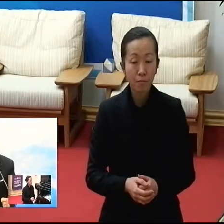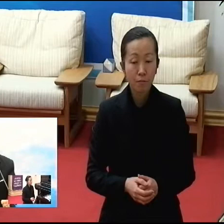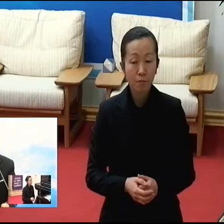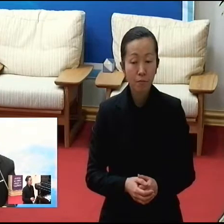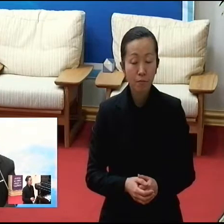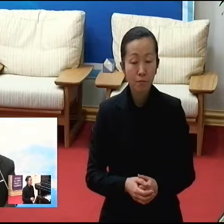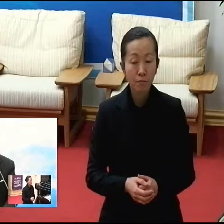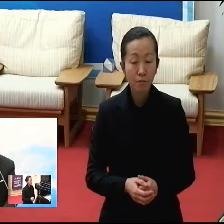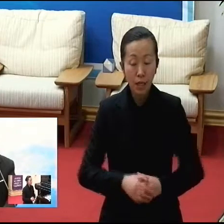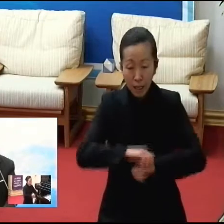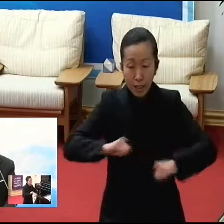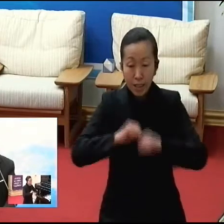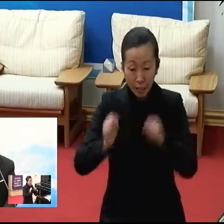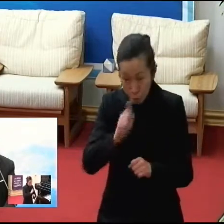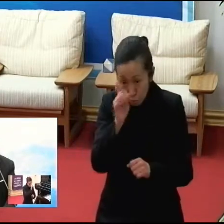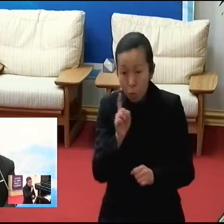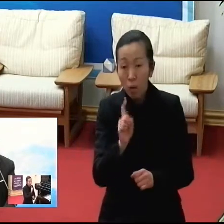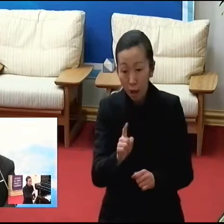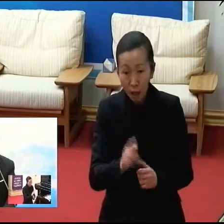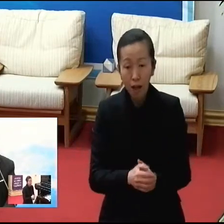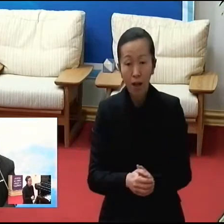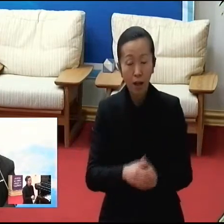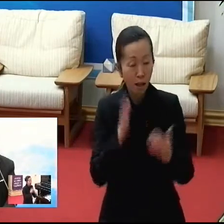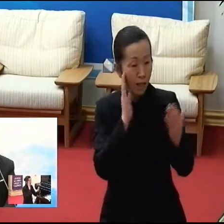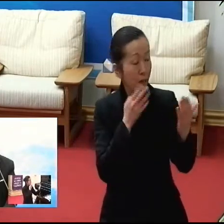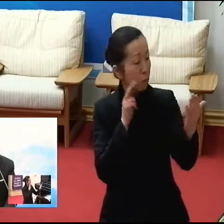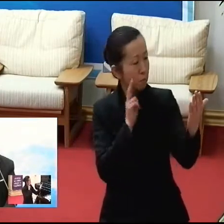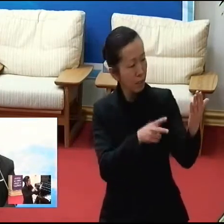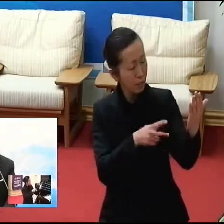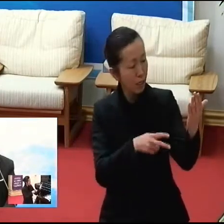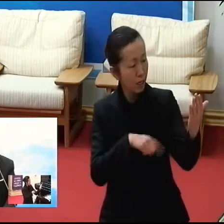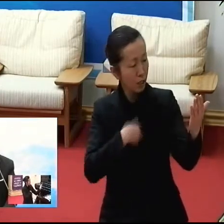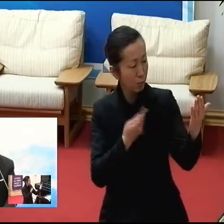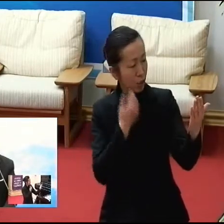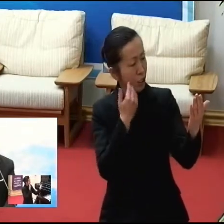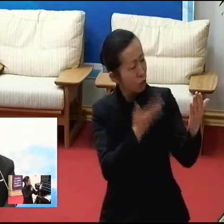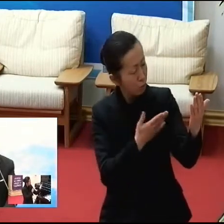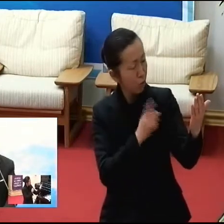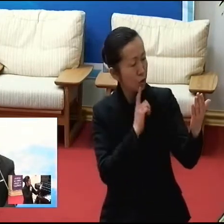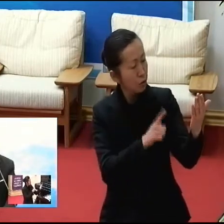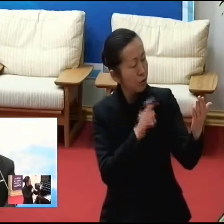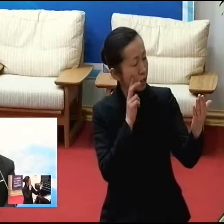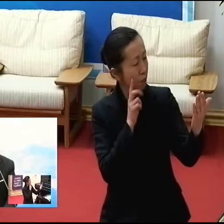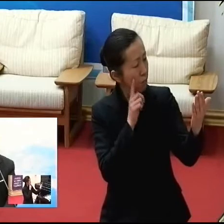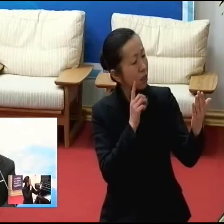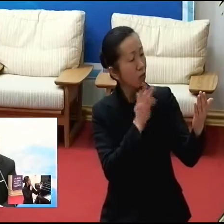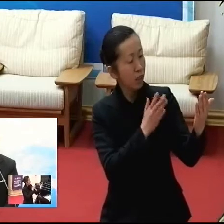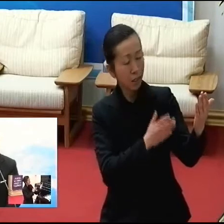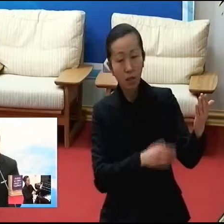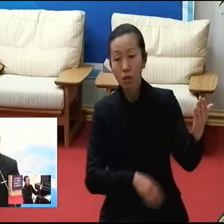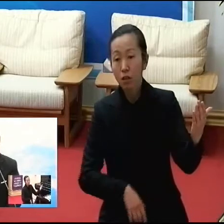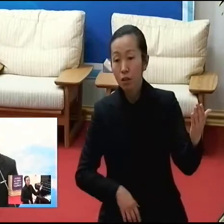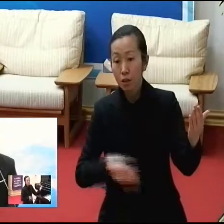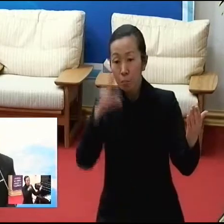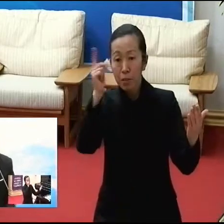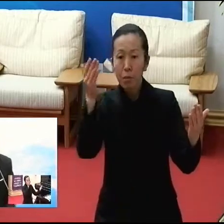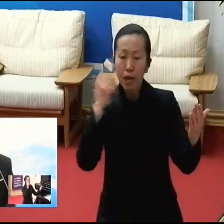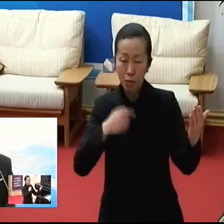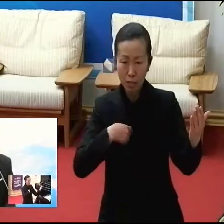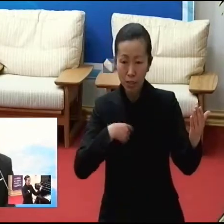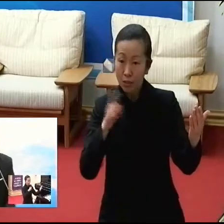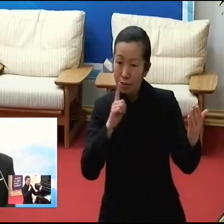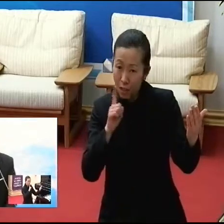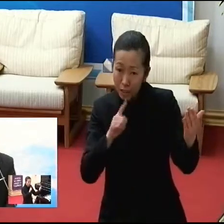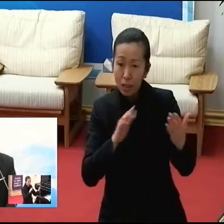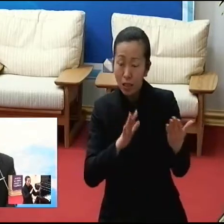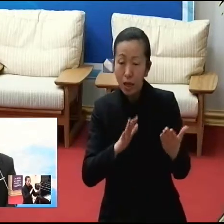살아가고 있는가? 生きているのか。 한번 하나님 앞에 질문을 한번 던지시기 바랍니다. そういう部分を一度神の御前で質問